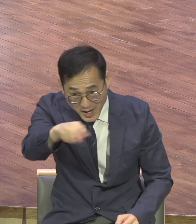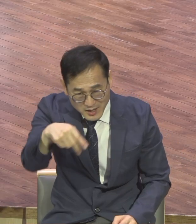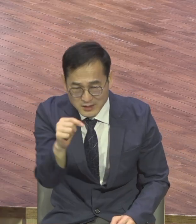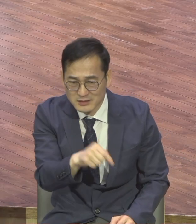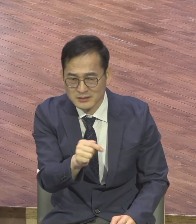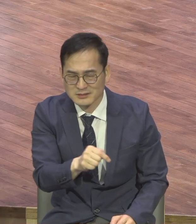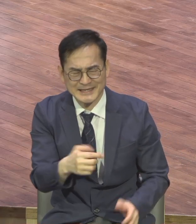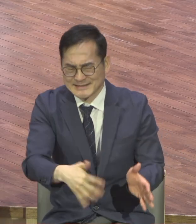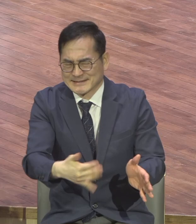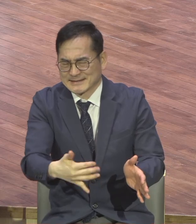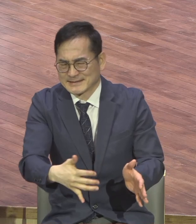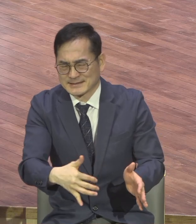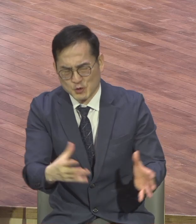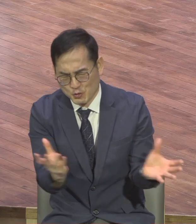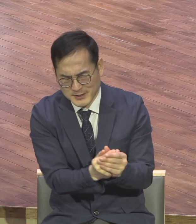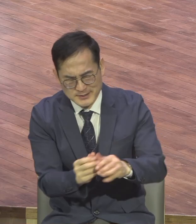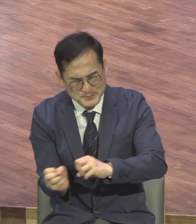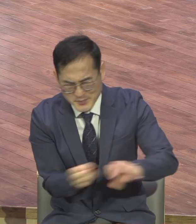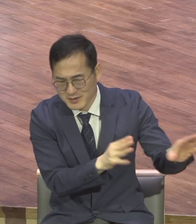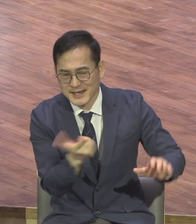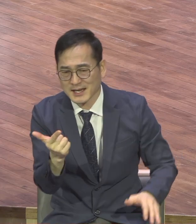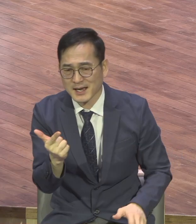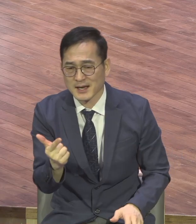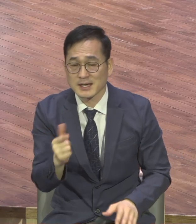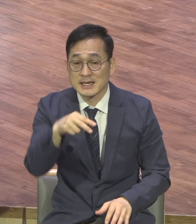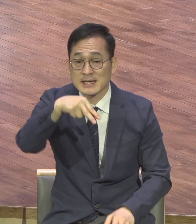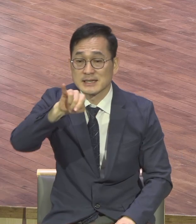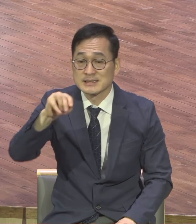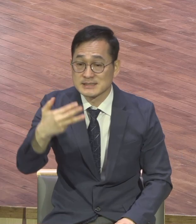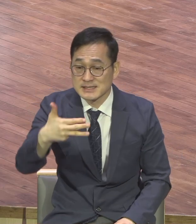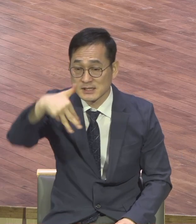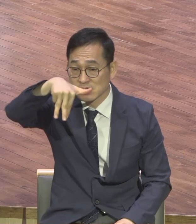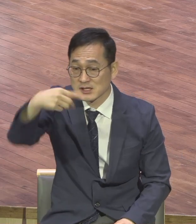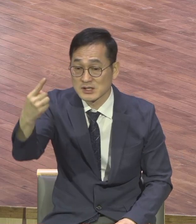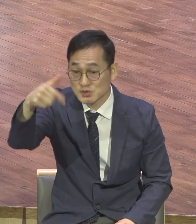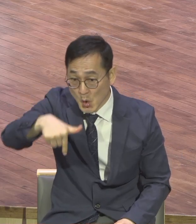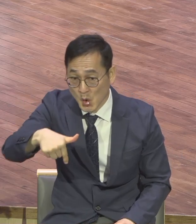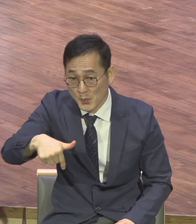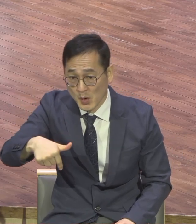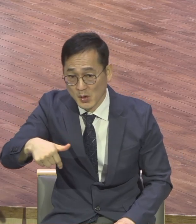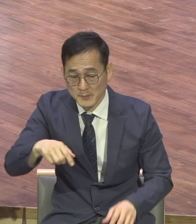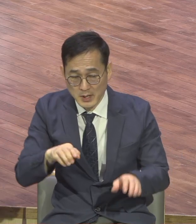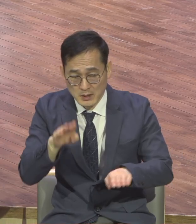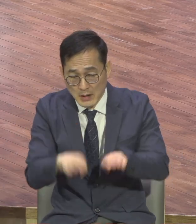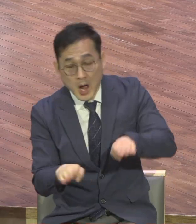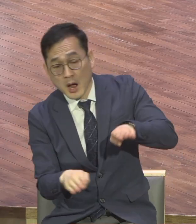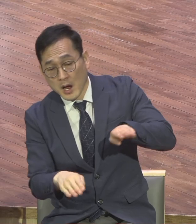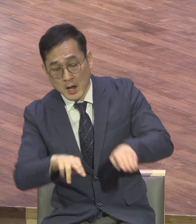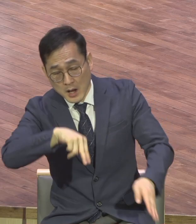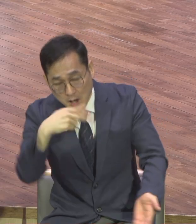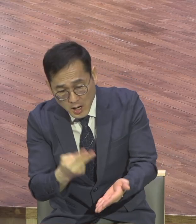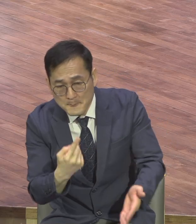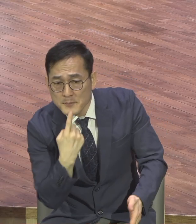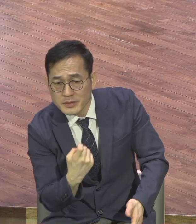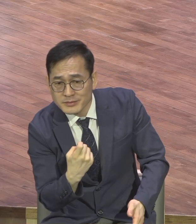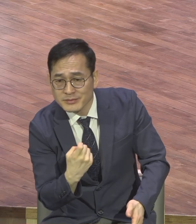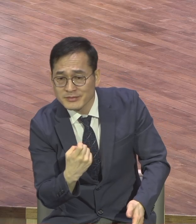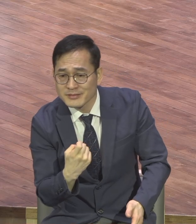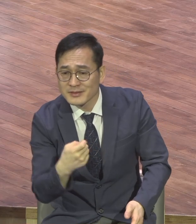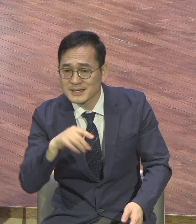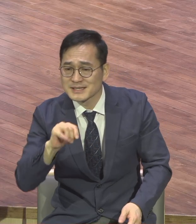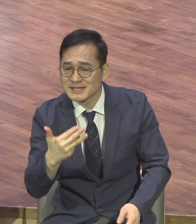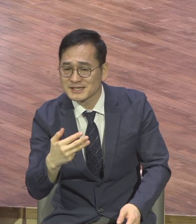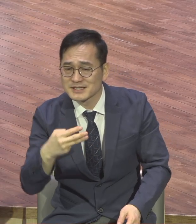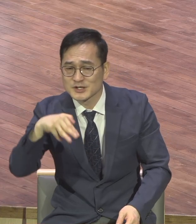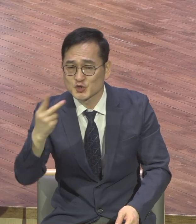말이 무슨 말이에요? 발을 헛디뎌서 비틀거리는 것, 그런 뜻이죠. 넘어지. 비틀거린다, 실족. 잘못하면 넘어질 수